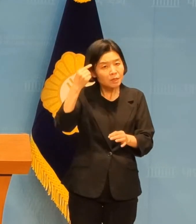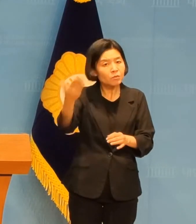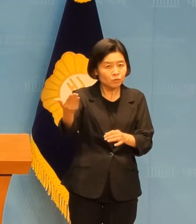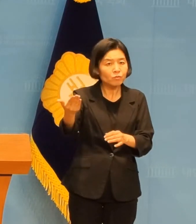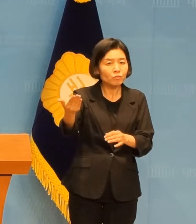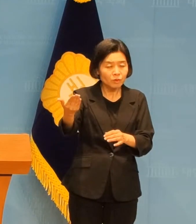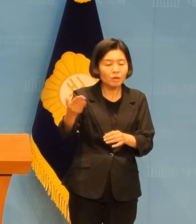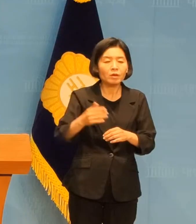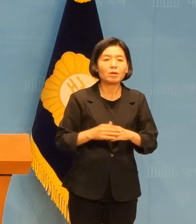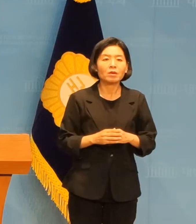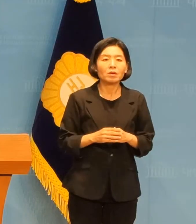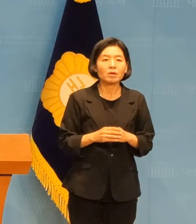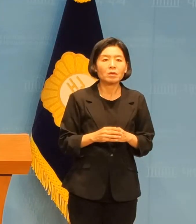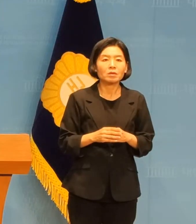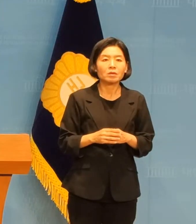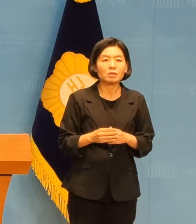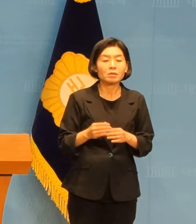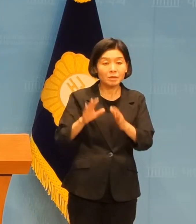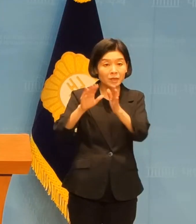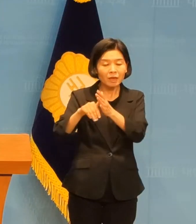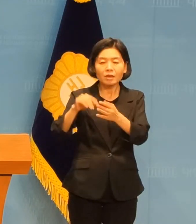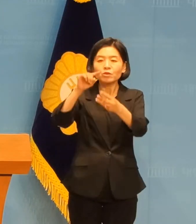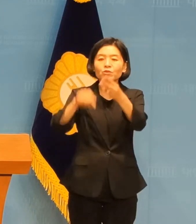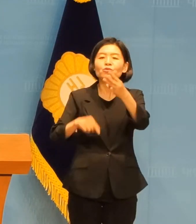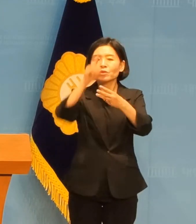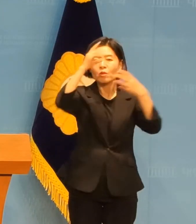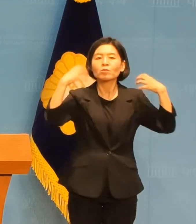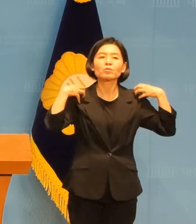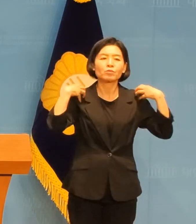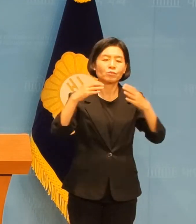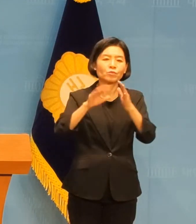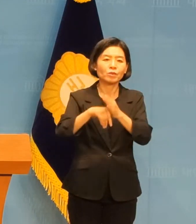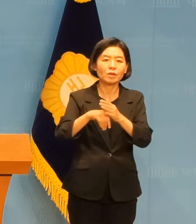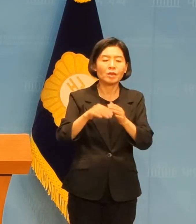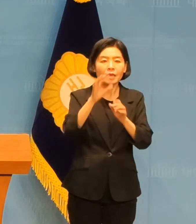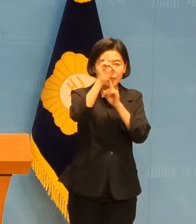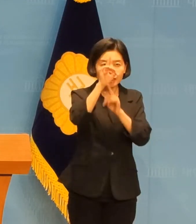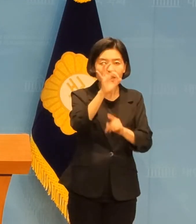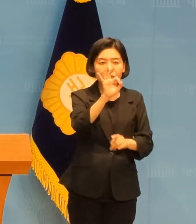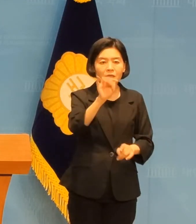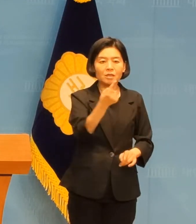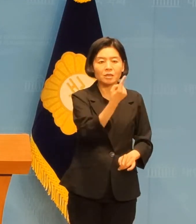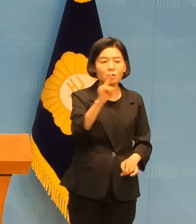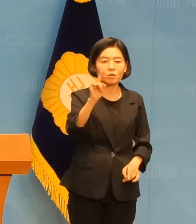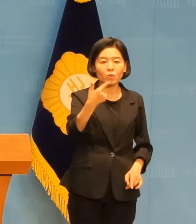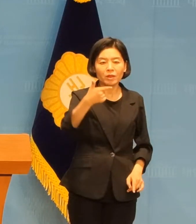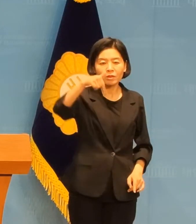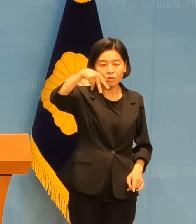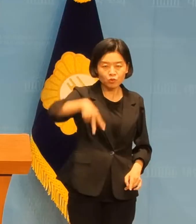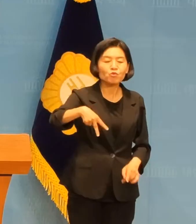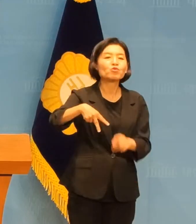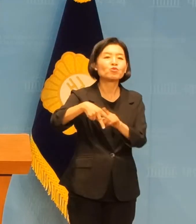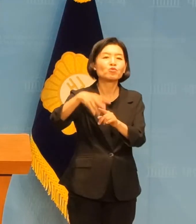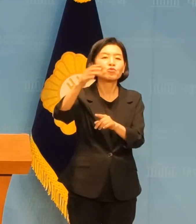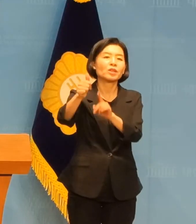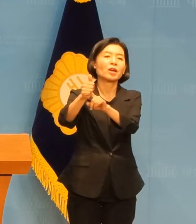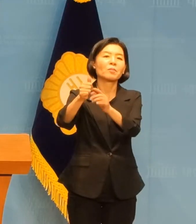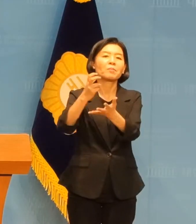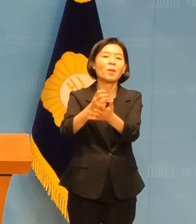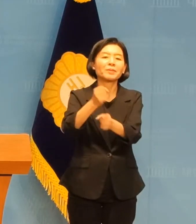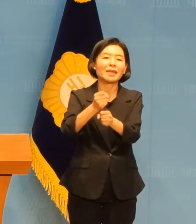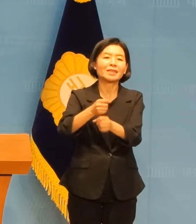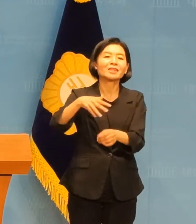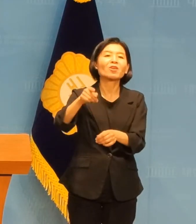것입니다. 그런데 당시에 윤석열 정권의 이완규 법제처는 방통위의 유권